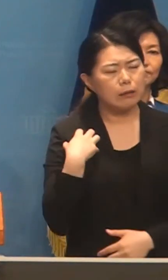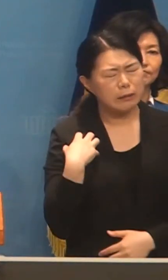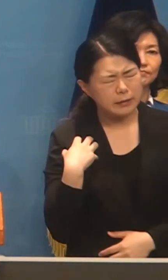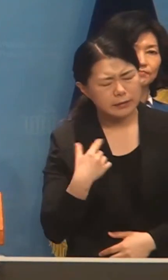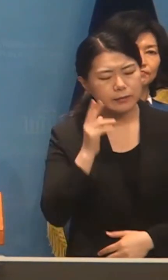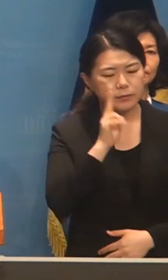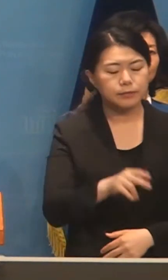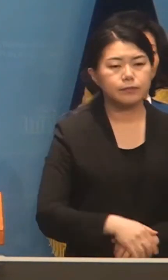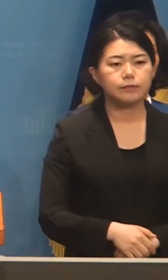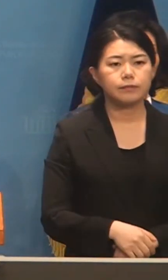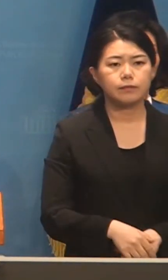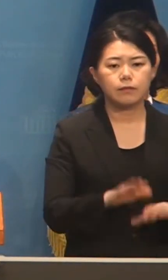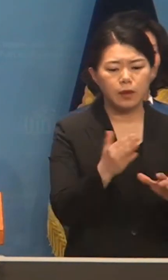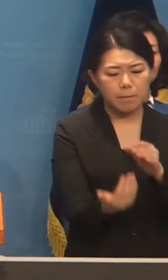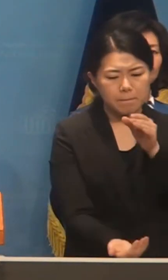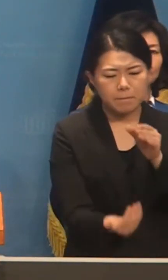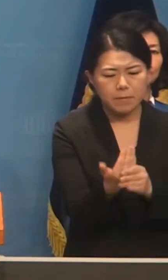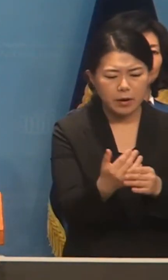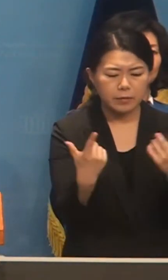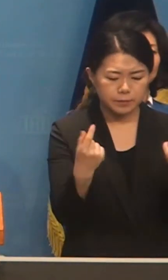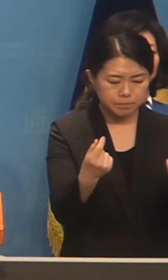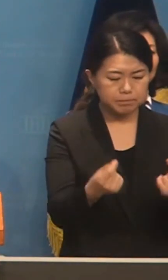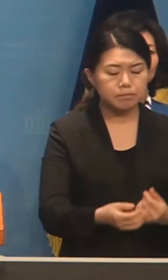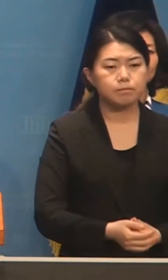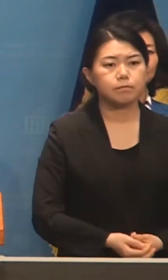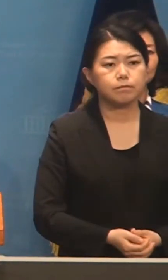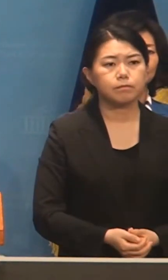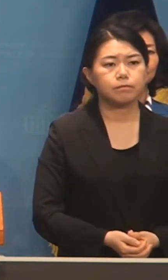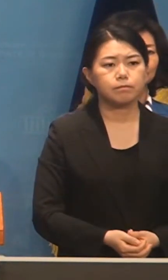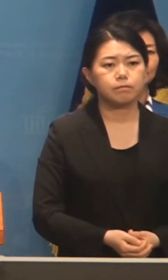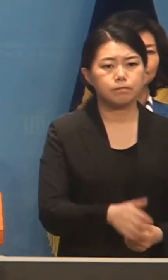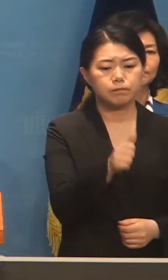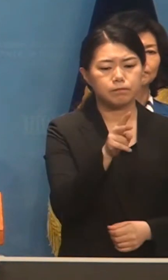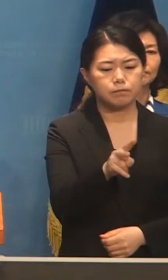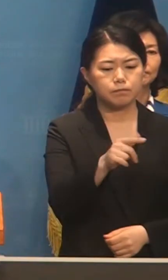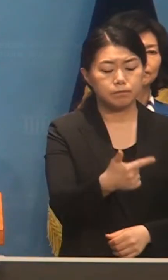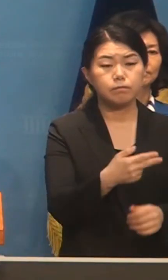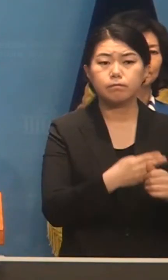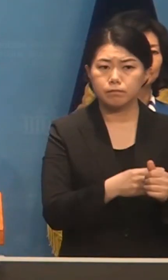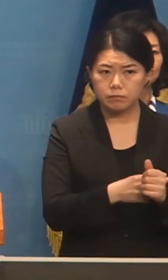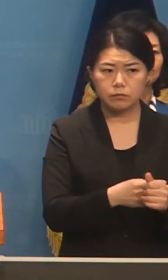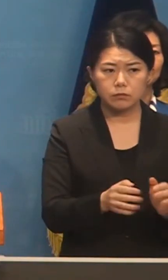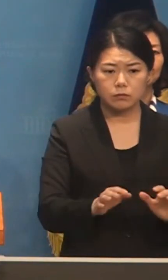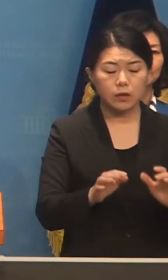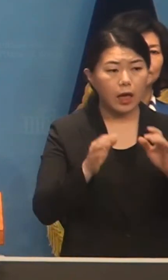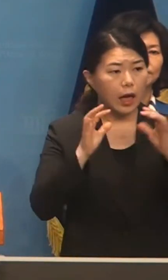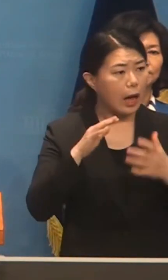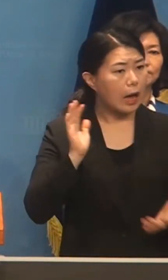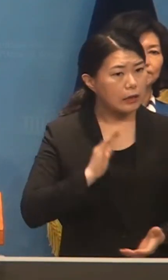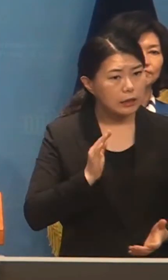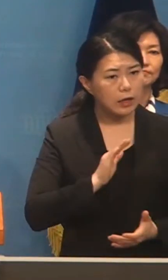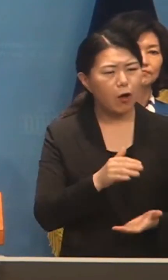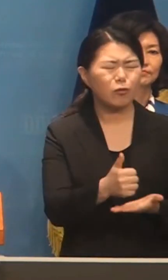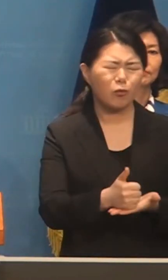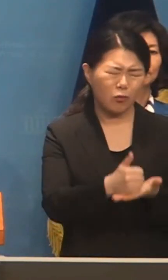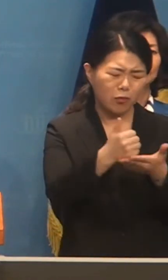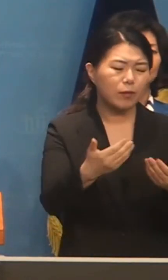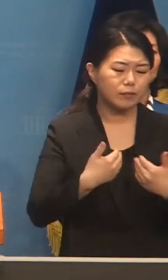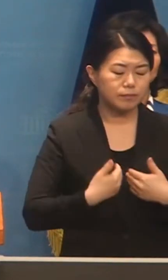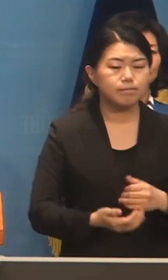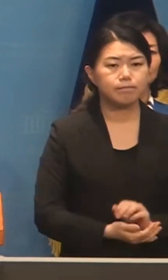것입니다. 이번 비극도 마찬가지입니다. 고 현승준 선생님은 아이들에게 존경받는